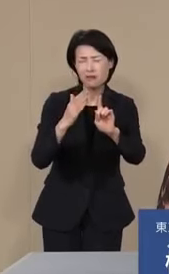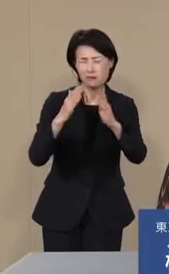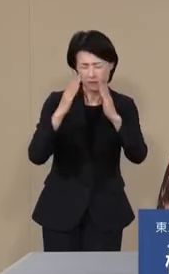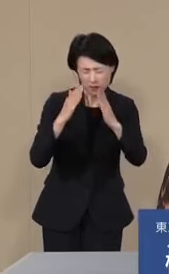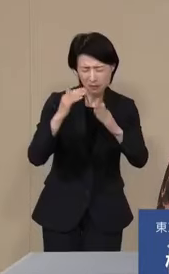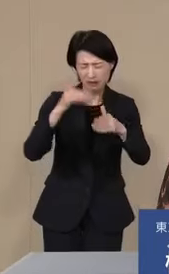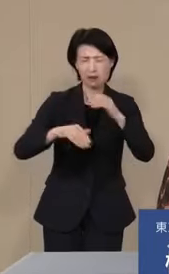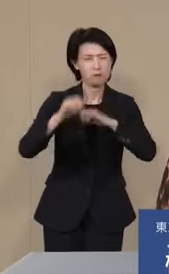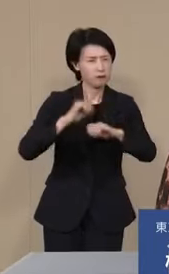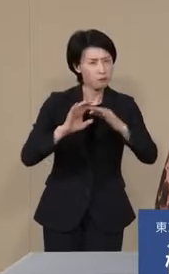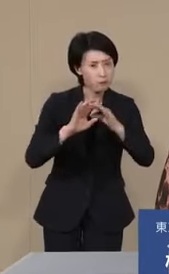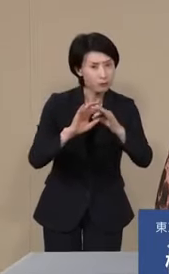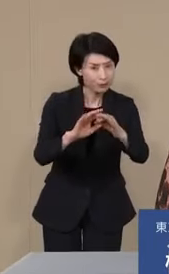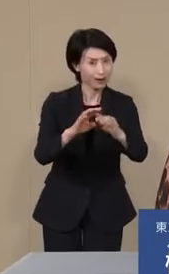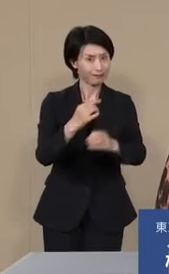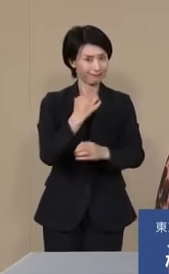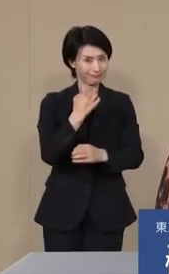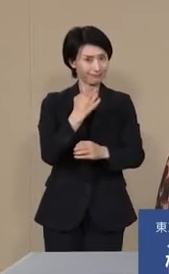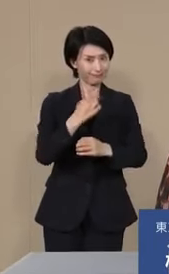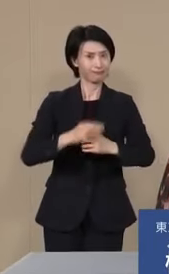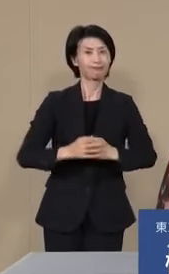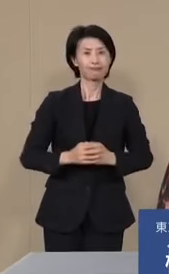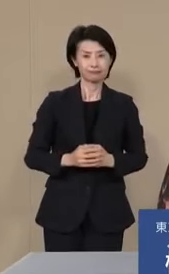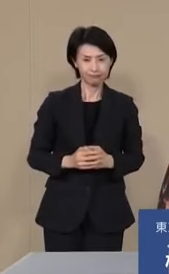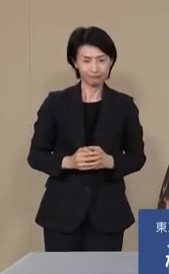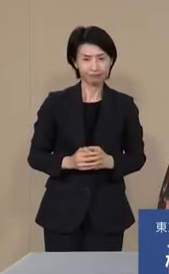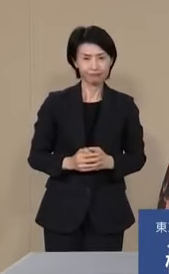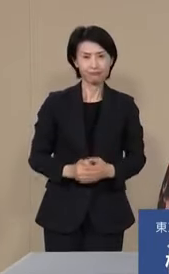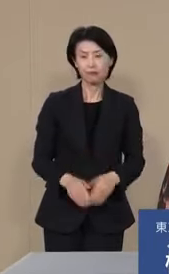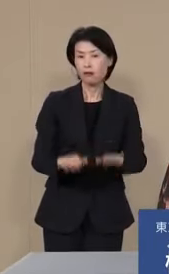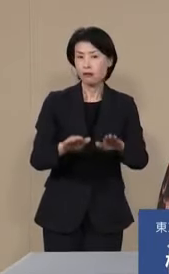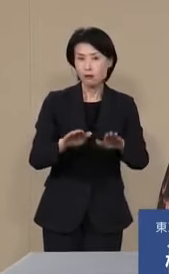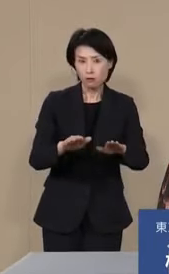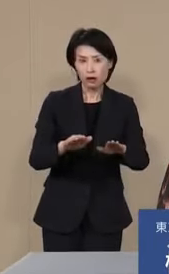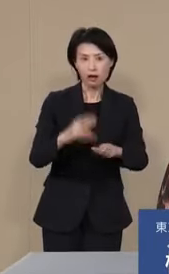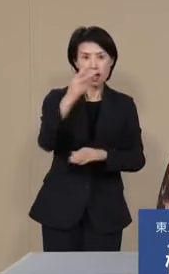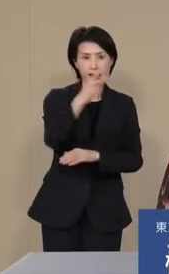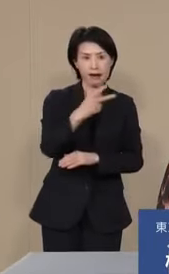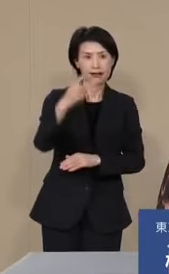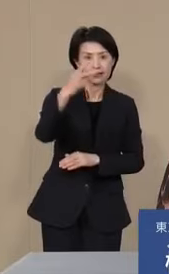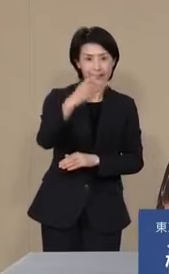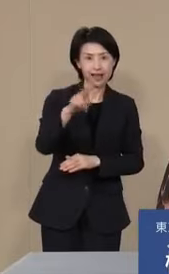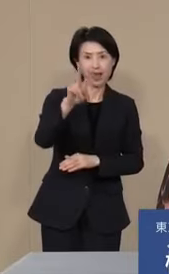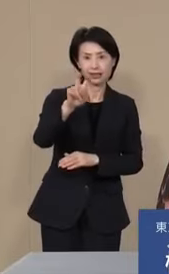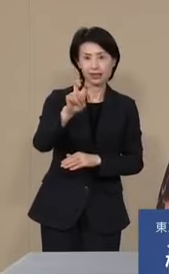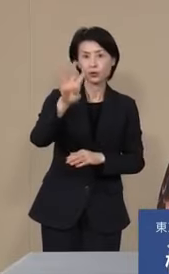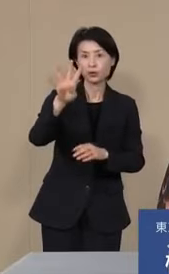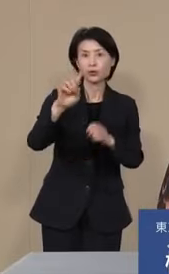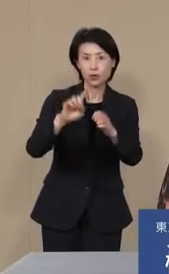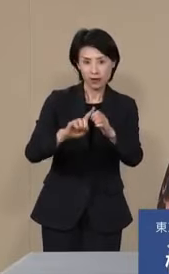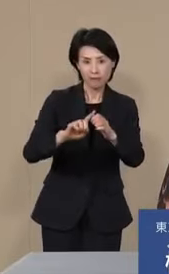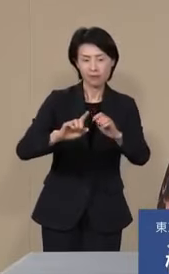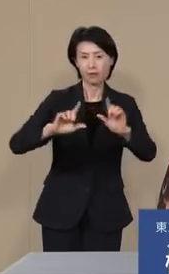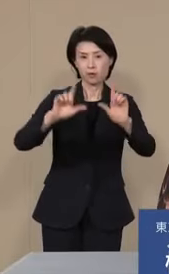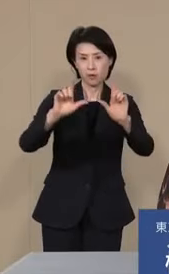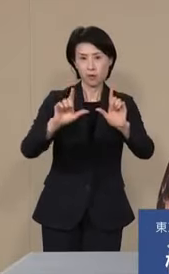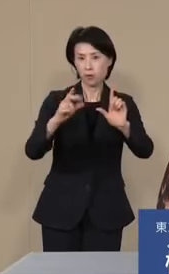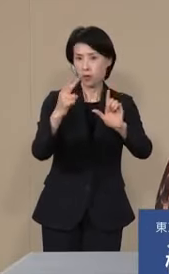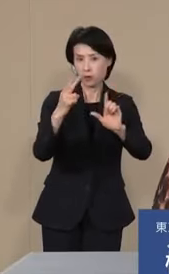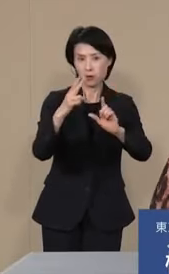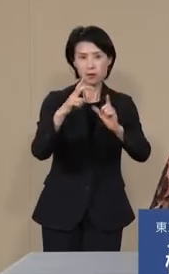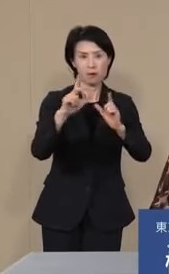ず戦いたいんだ今回は2024年の東京都の正規末リーダーを